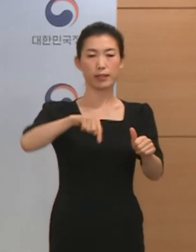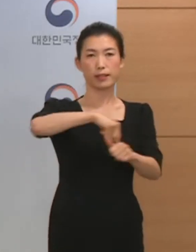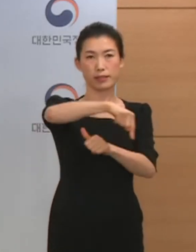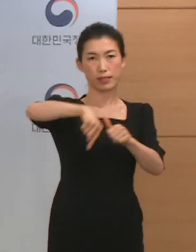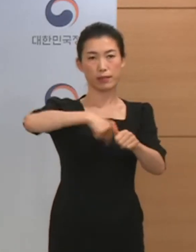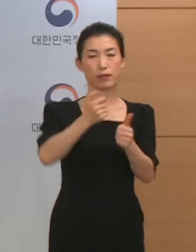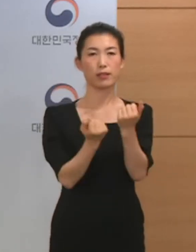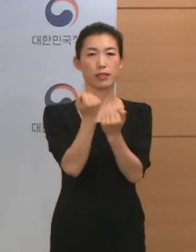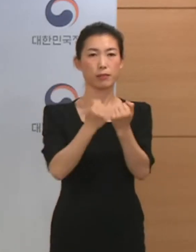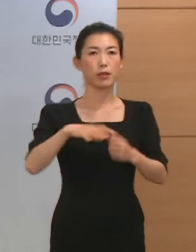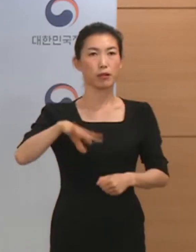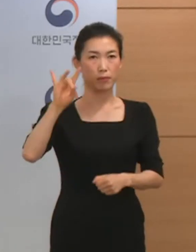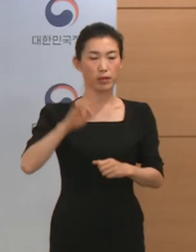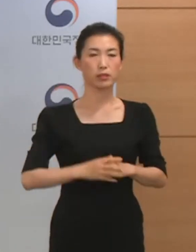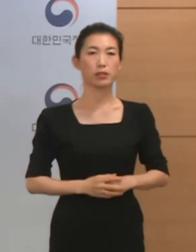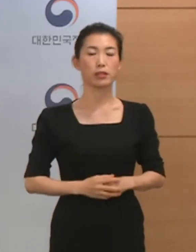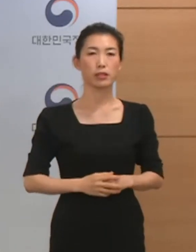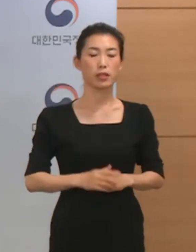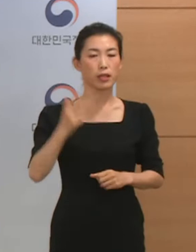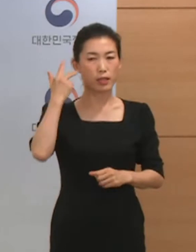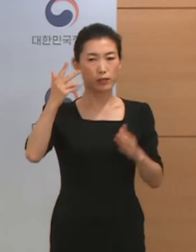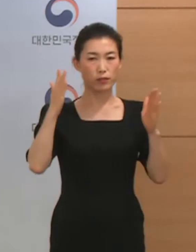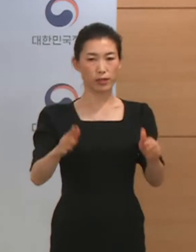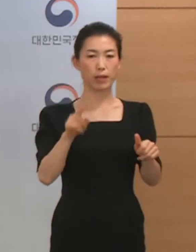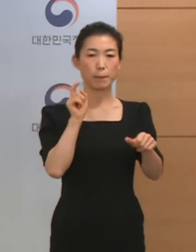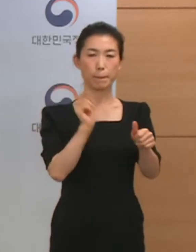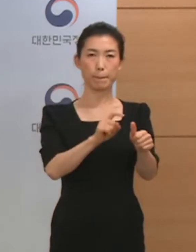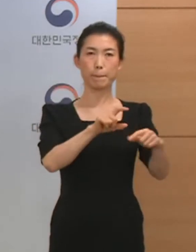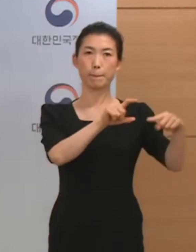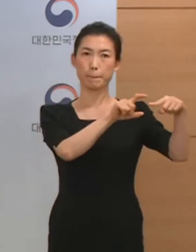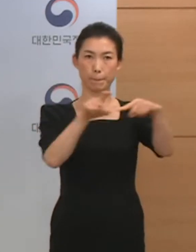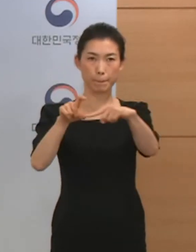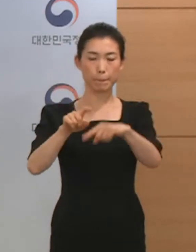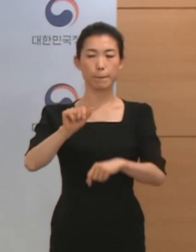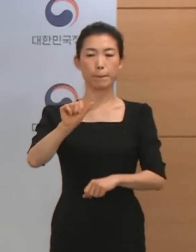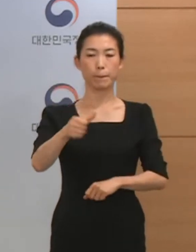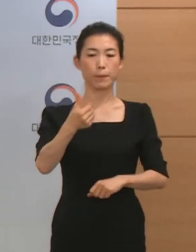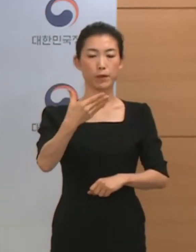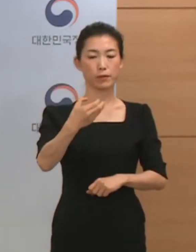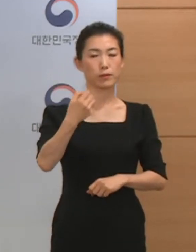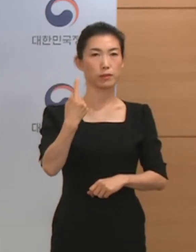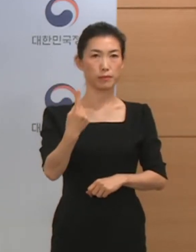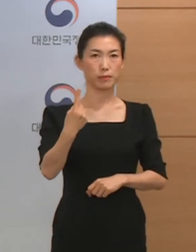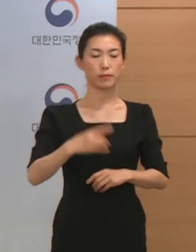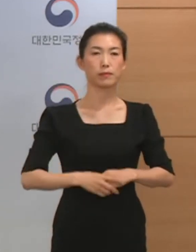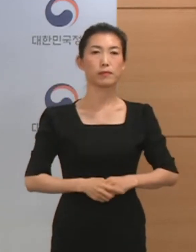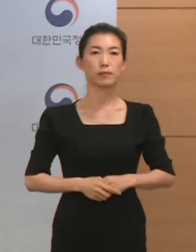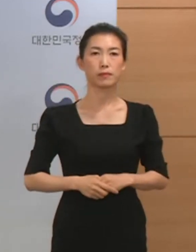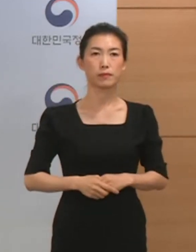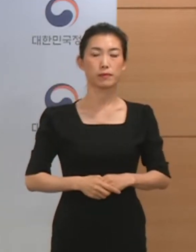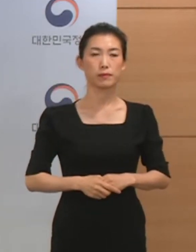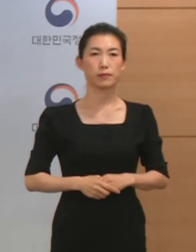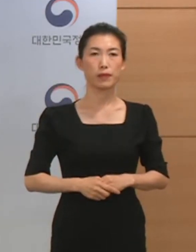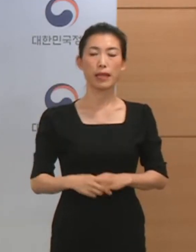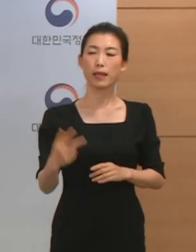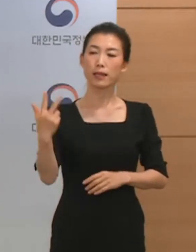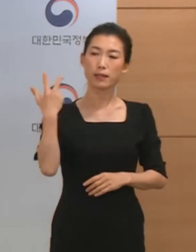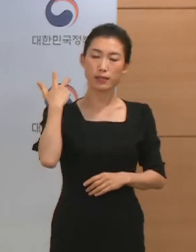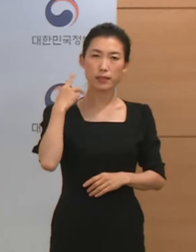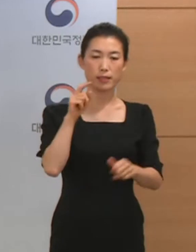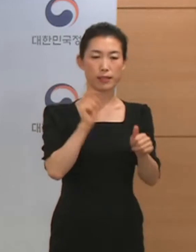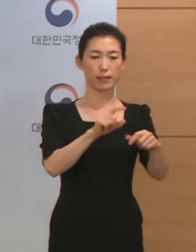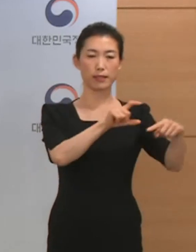말씀드리겠습니다. 지난 1주간 하루 평균 국내 환자 수는 591명입니다. 직전 한